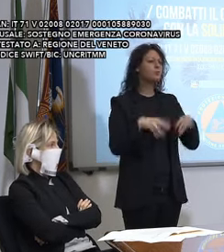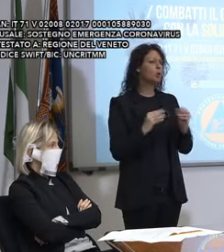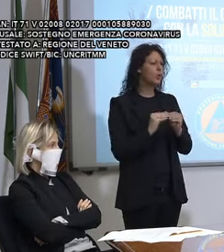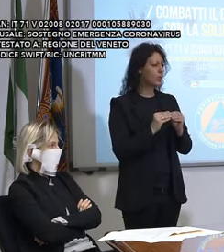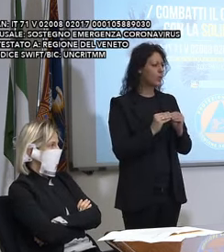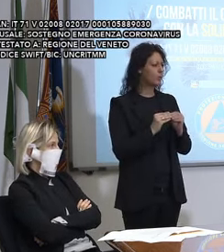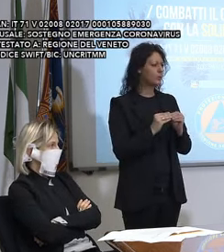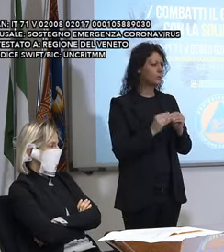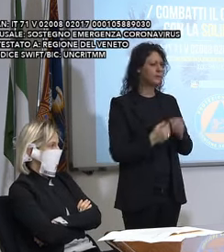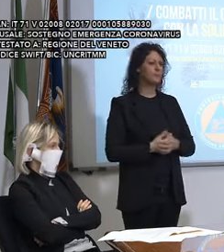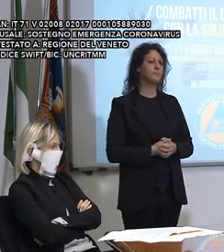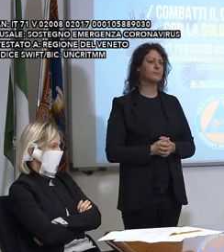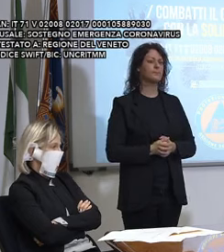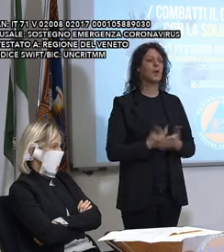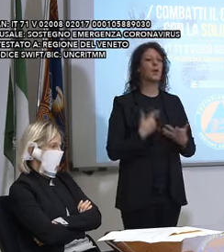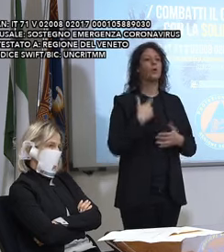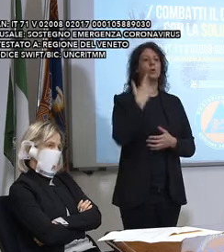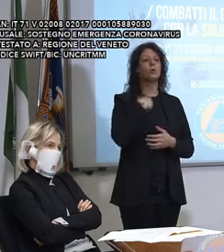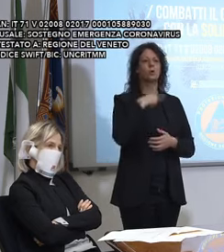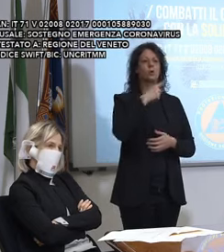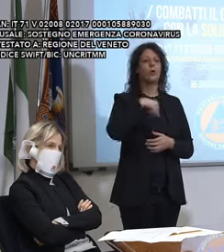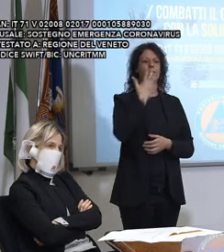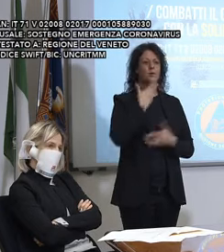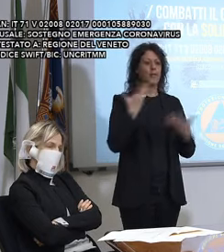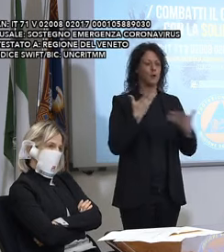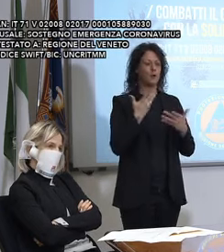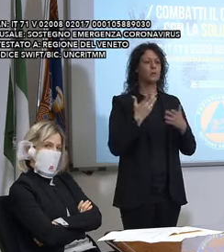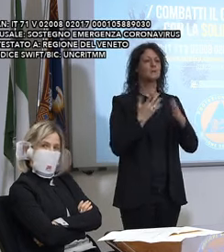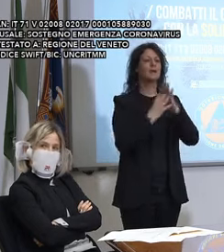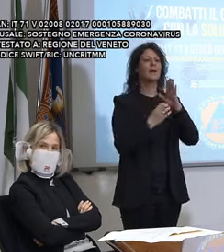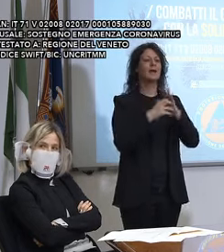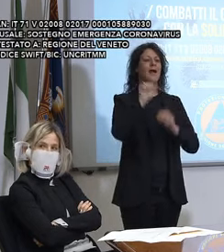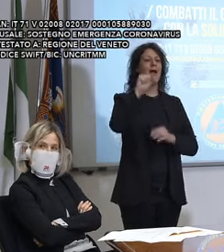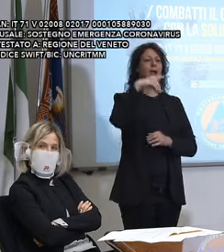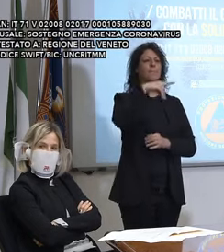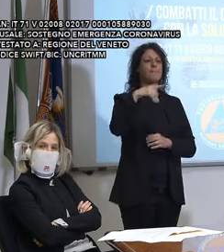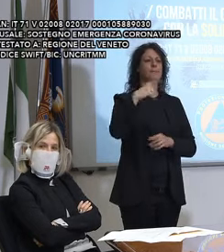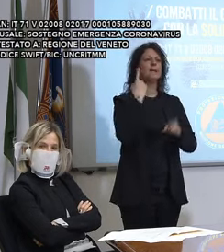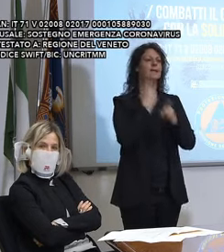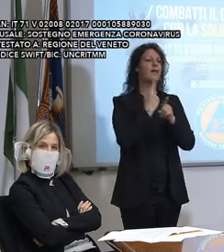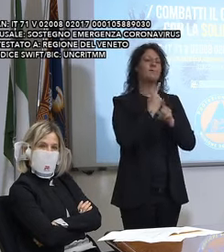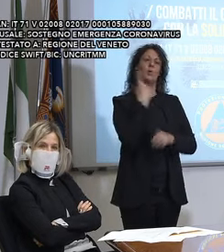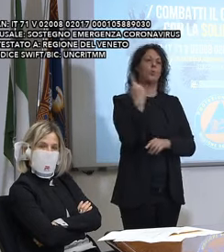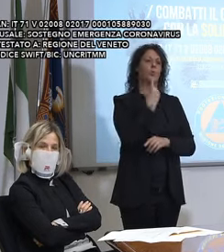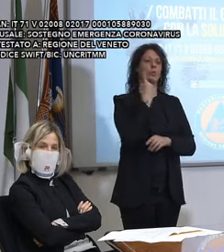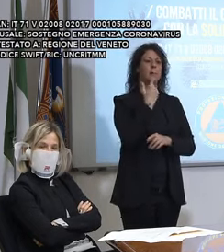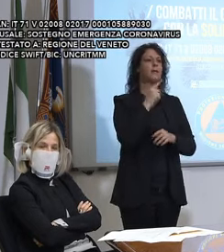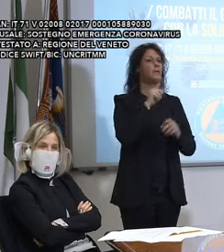perché l'applicazione sia unica a livello nazionale, nel senso, attenzione,